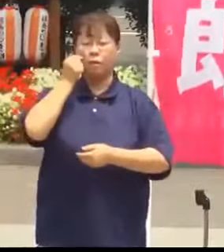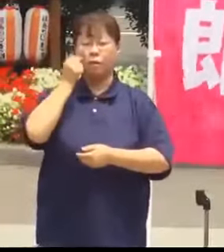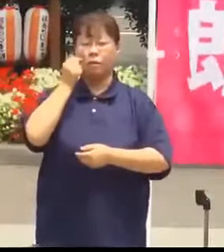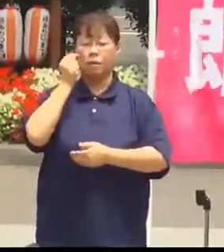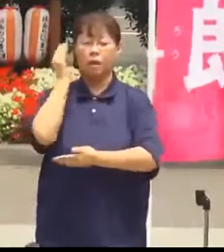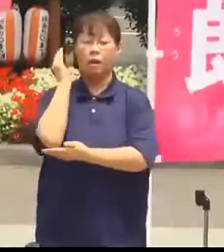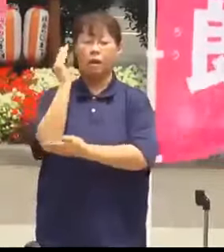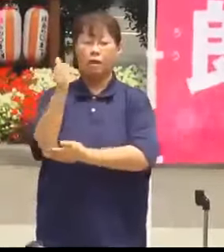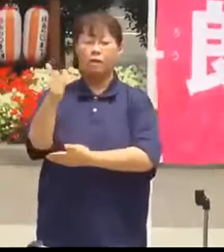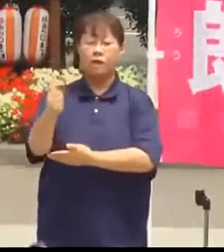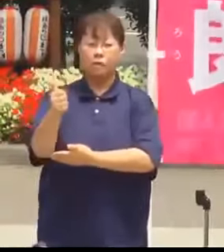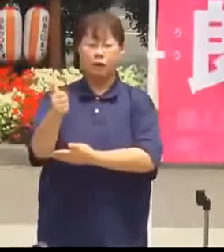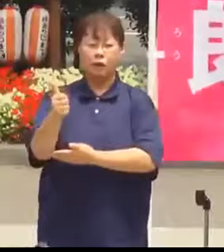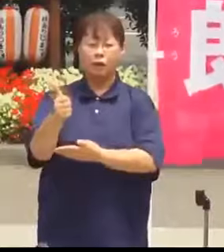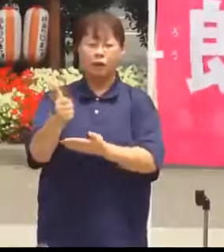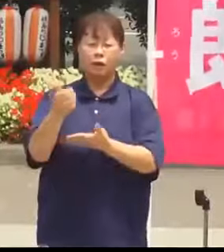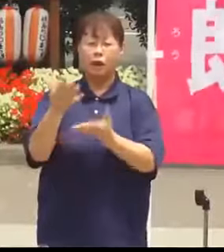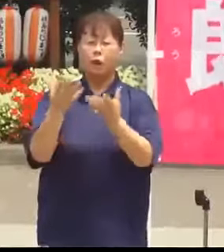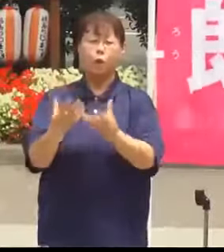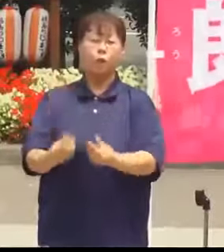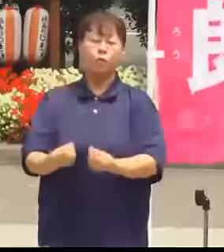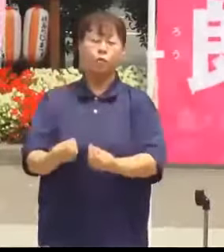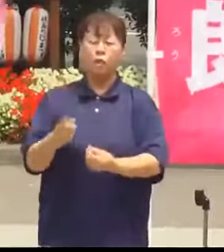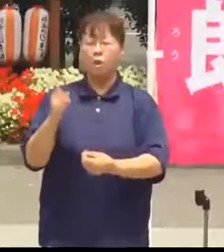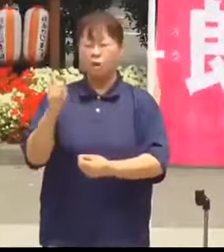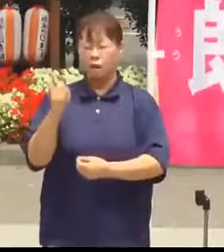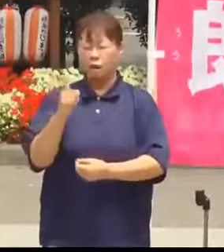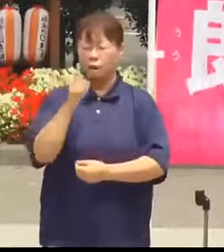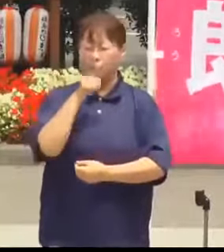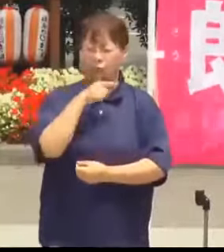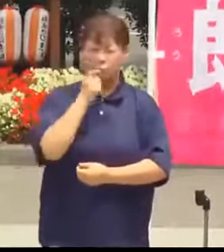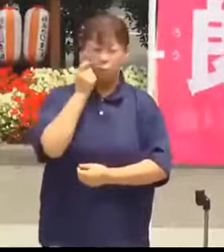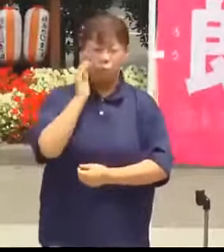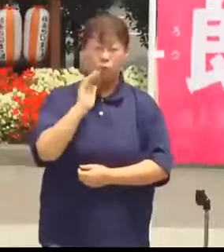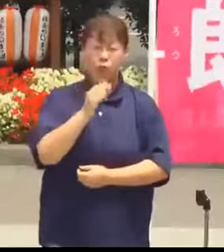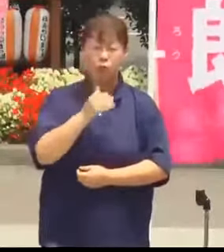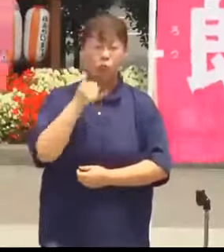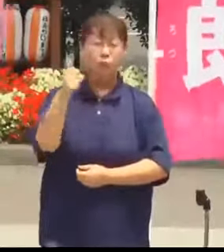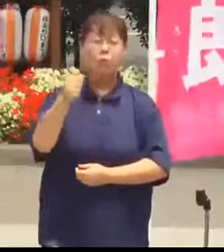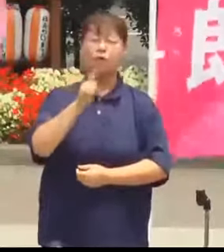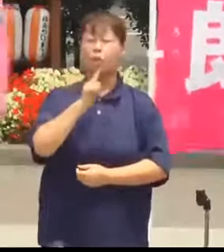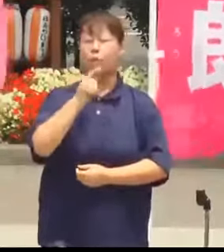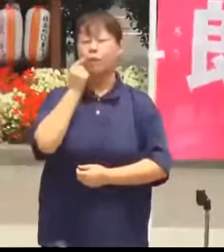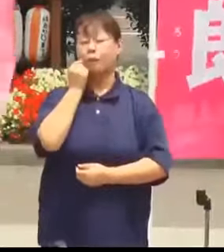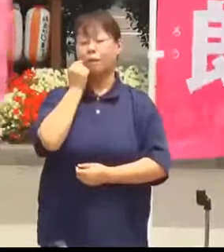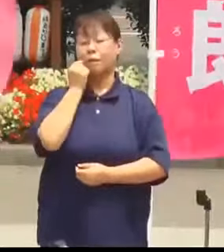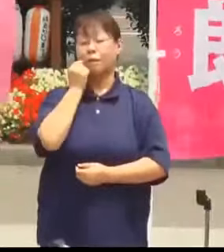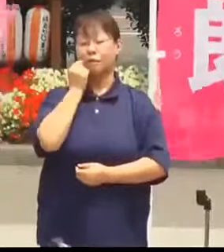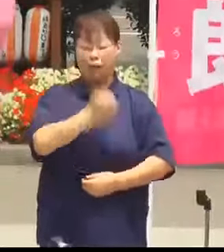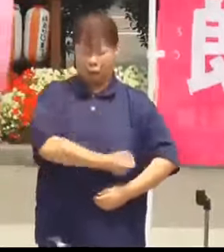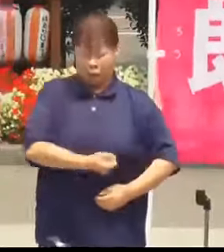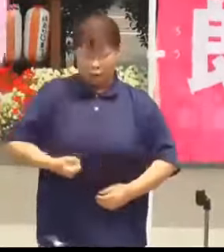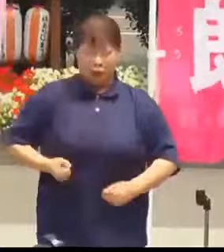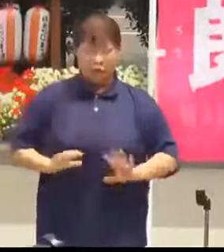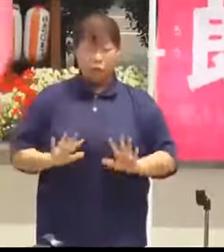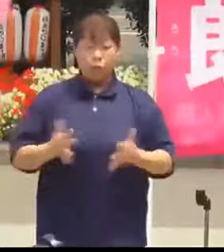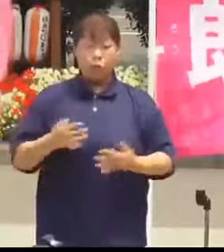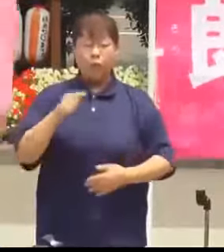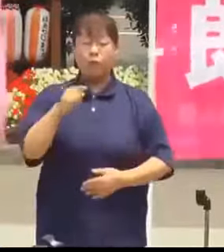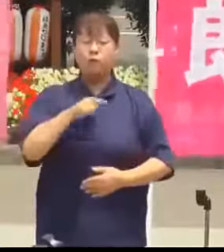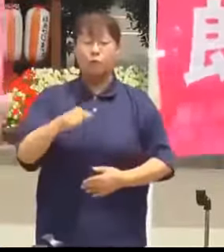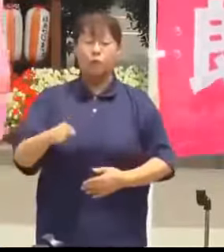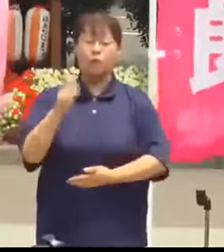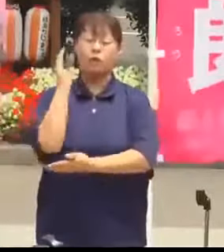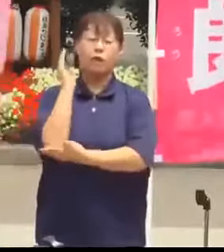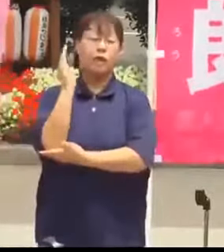が終わってしまう悪いとは思ってるけどダメだとは言えないそんな確保のない人間に政治なんてやってほしくないんです